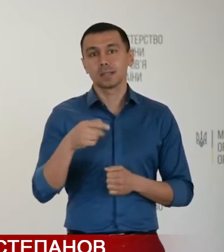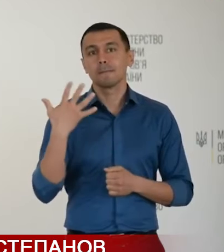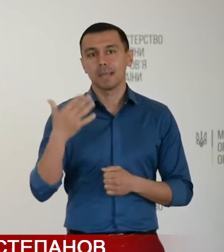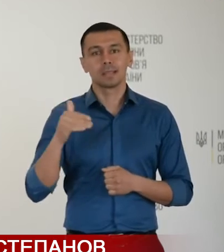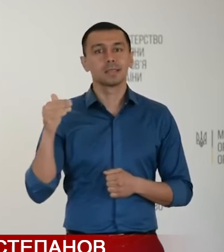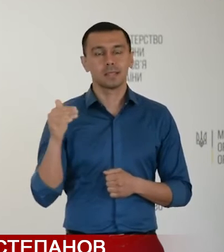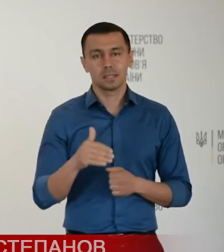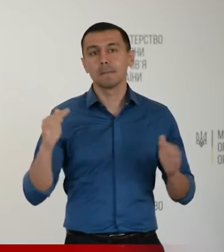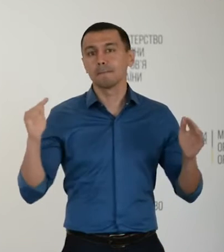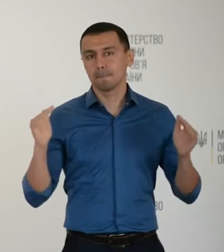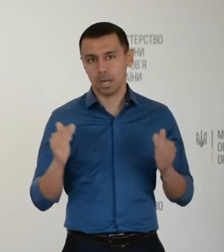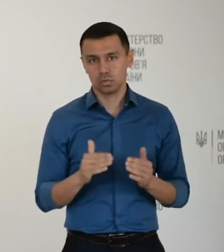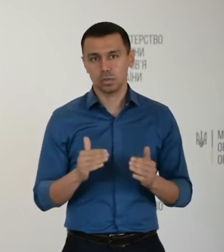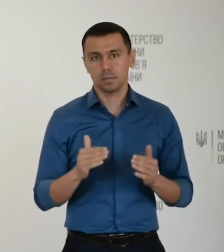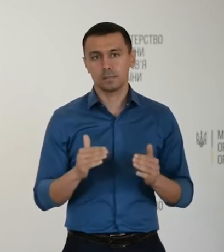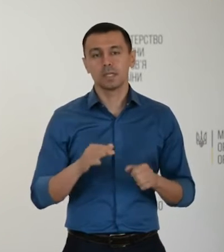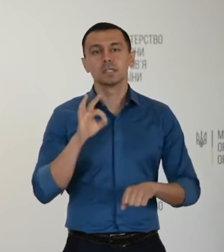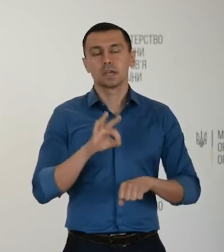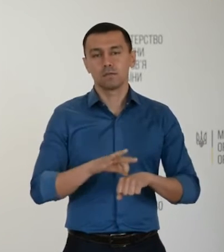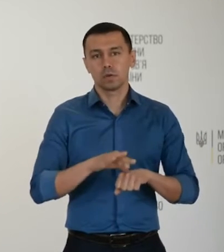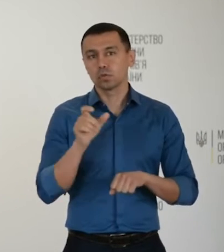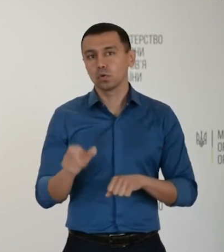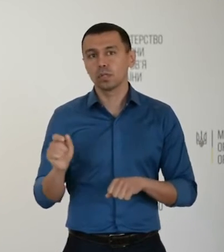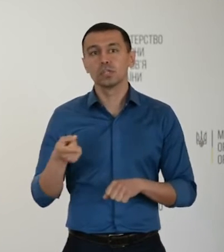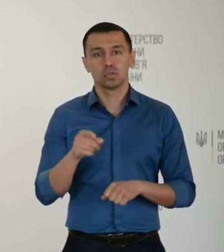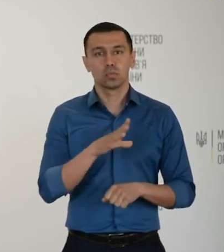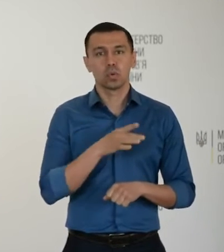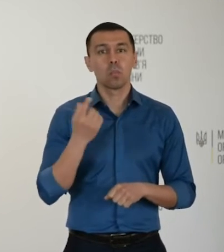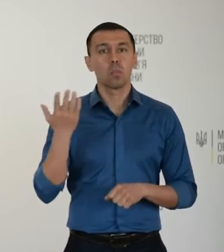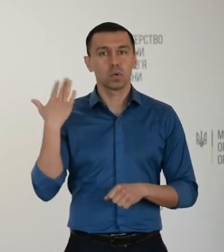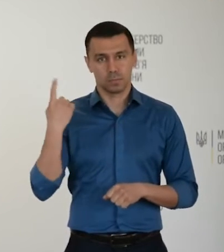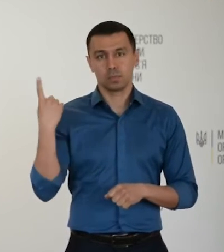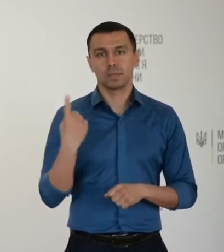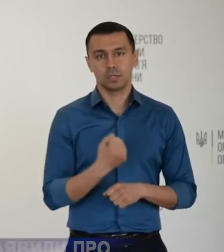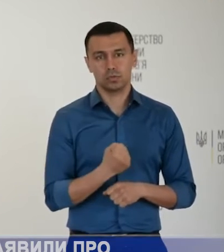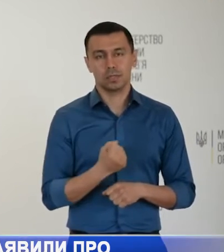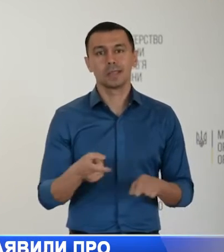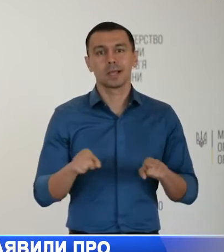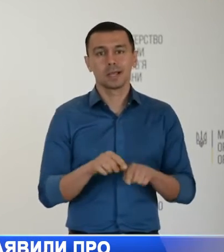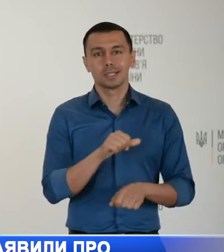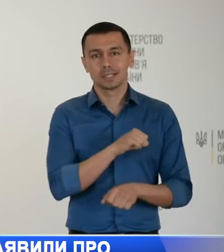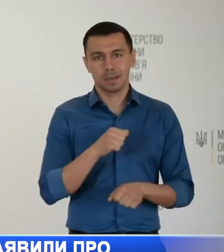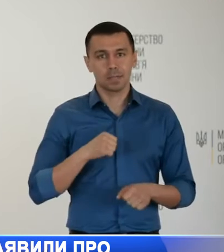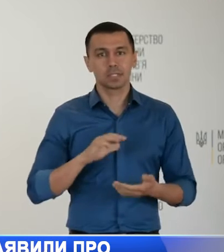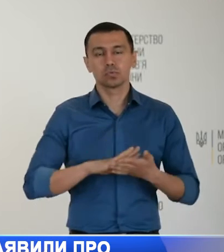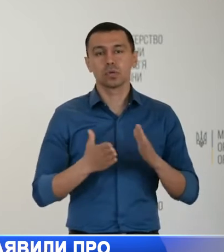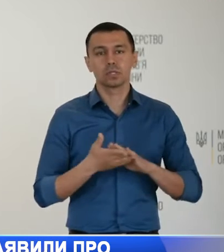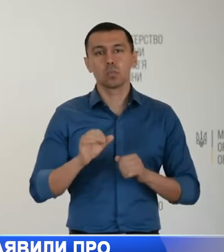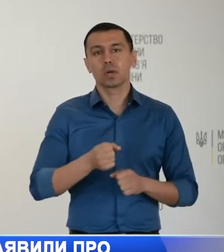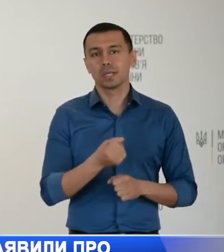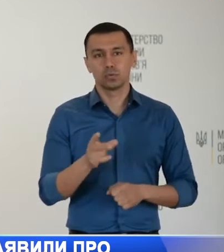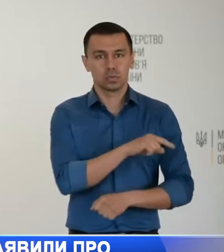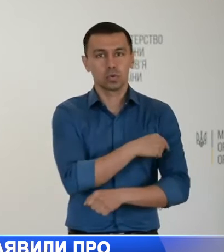13,5 тисяч менше захворівших, ніж було на позаминулому тижні. Така ж сама ситуація і по